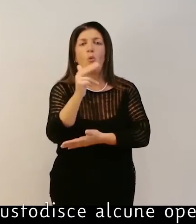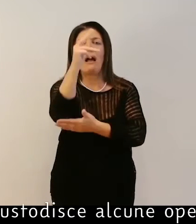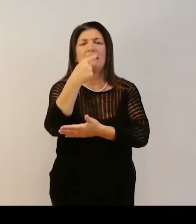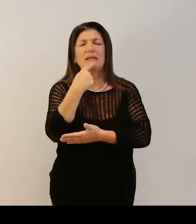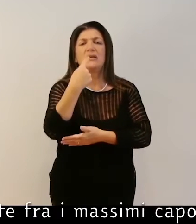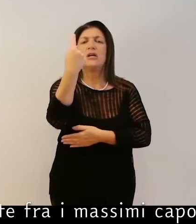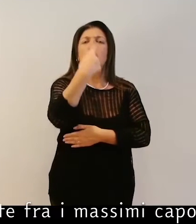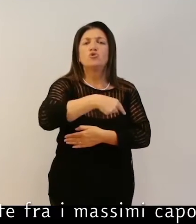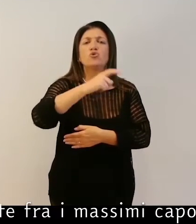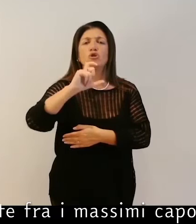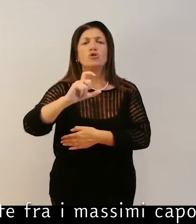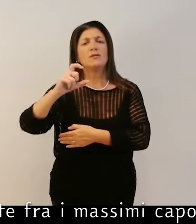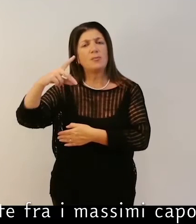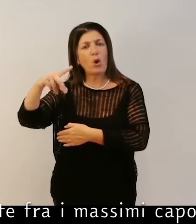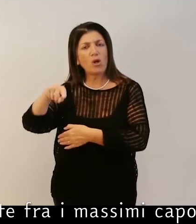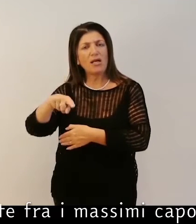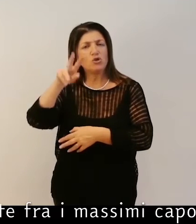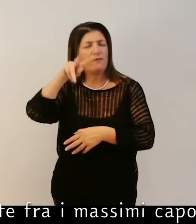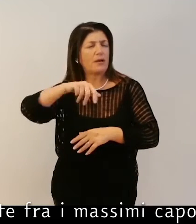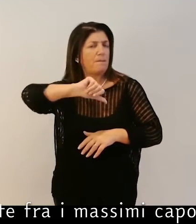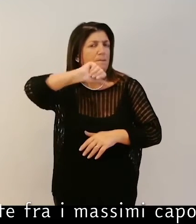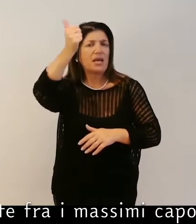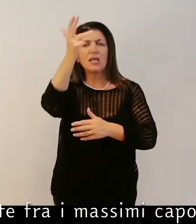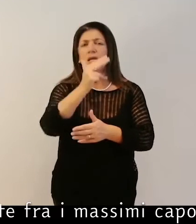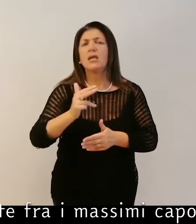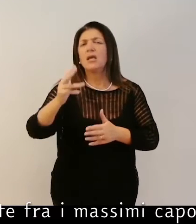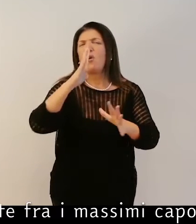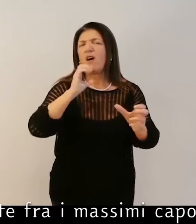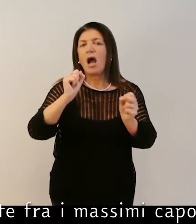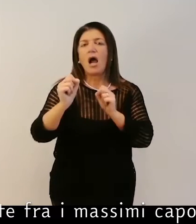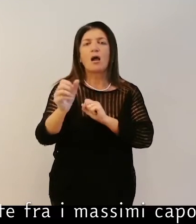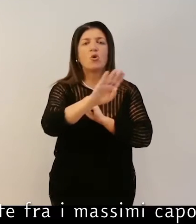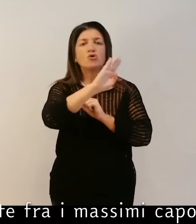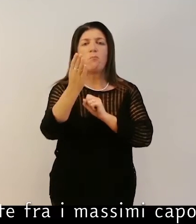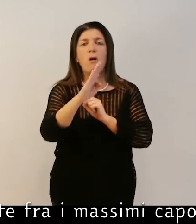Procaccini, considerate tra i massimi capolavori del barocco milanese.